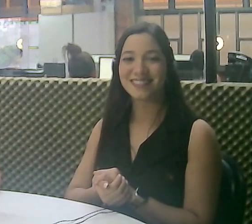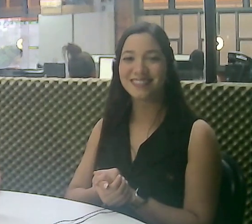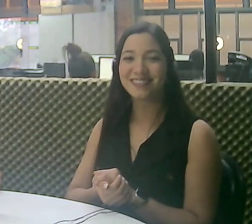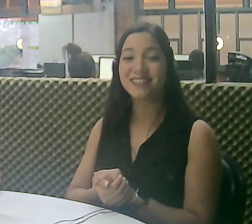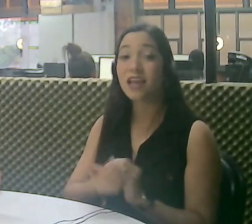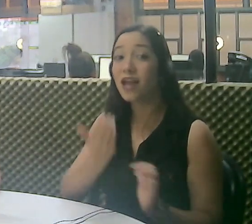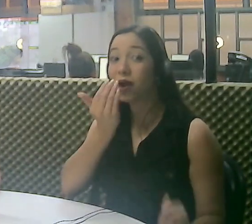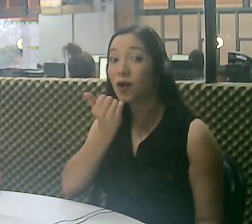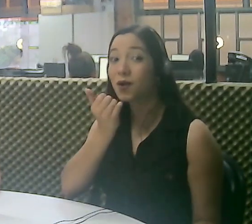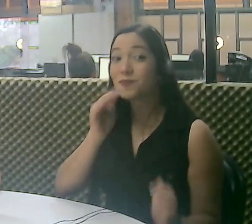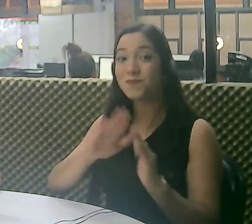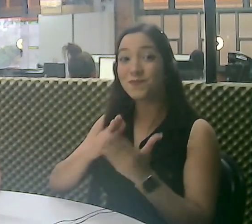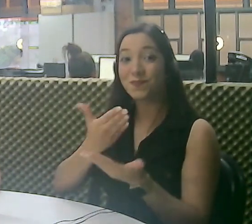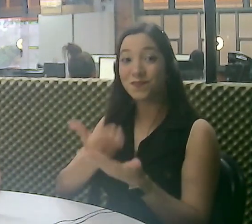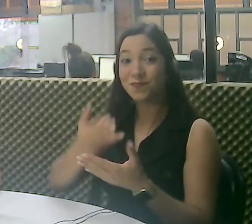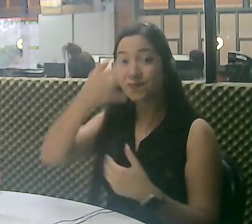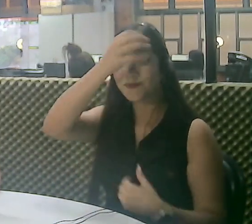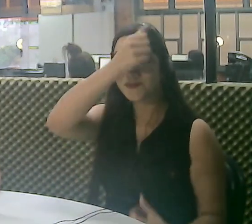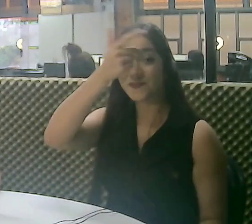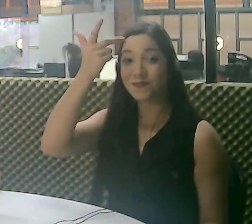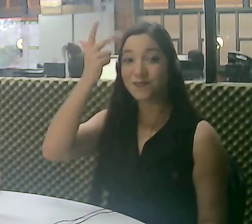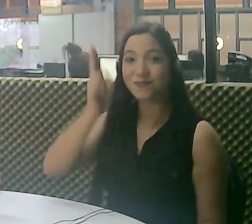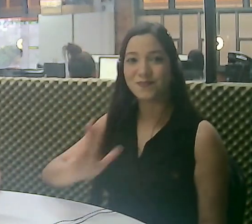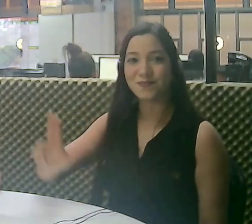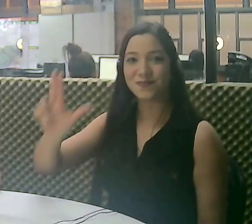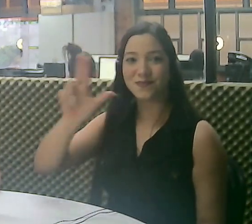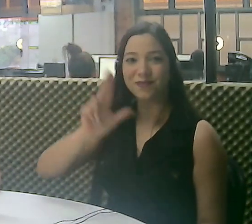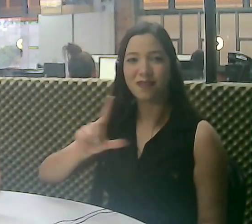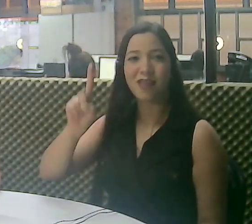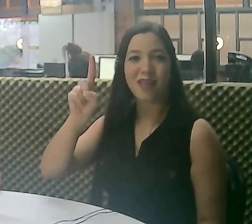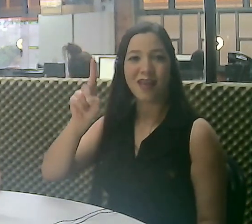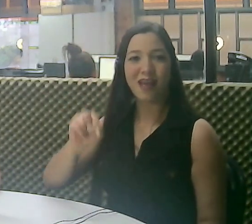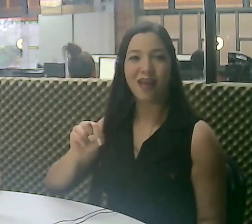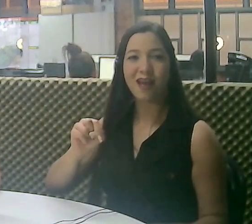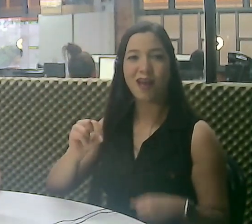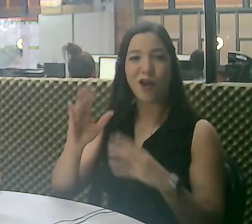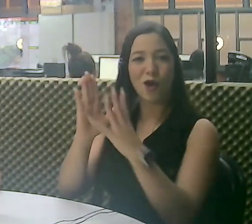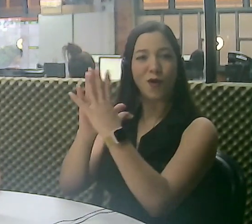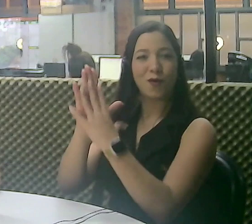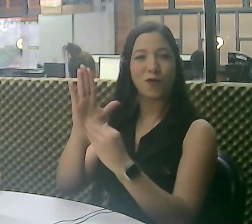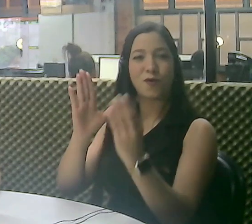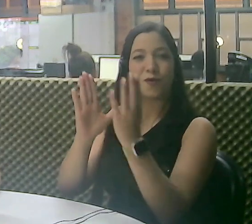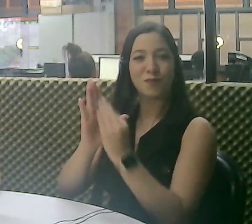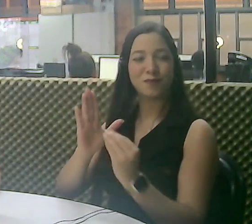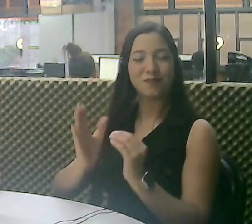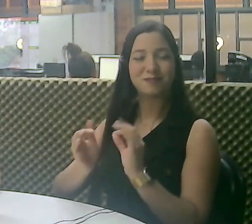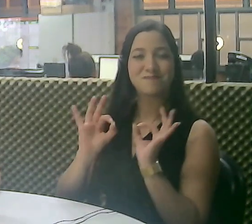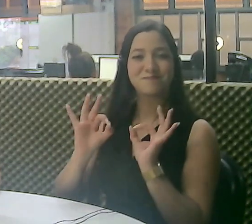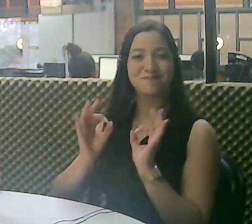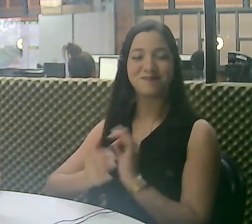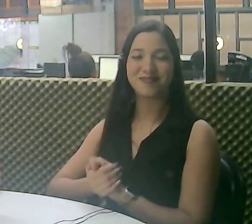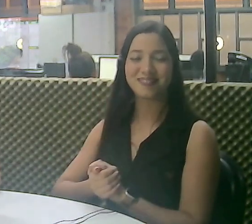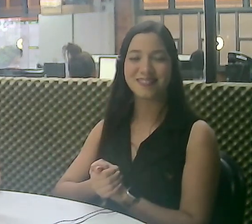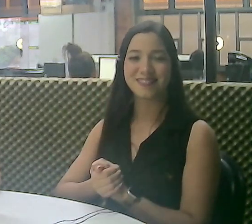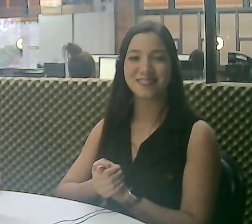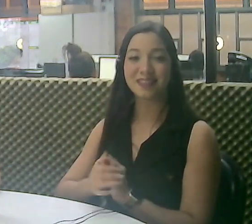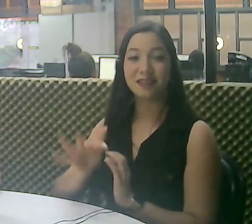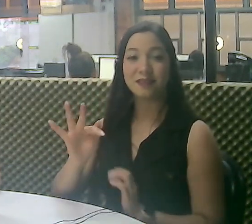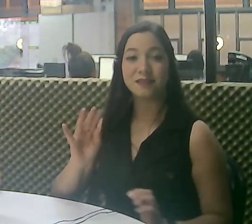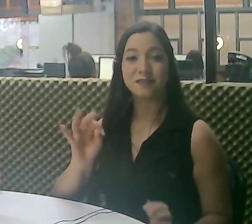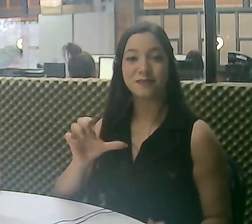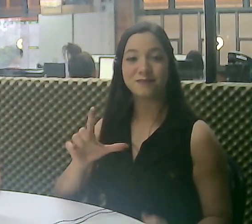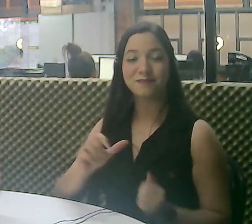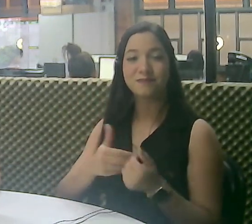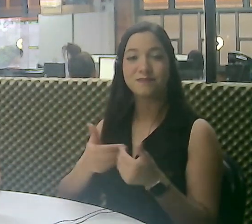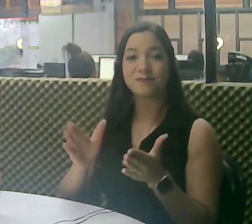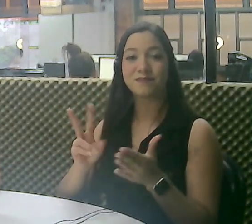A alimentação escolar da Prefeitura de Uberlândia é considerada modelo a ser seguido. Futel abre vagas